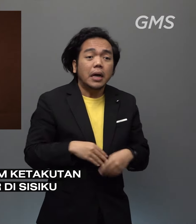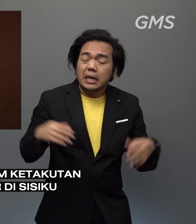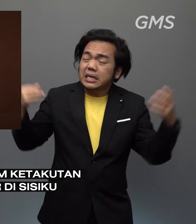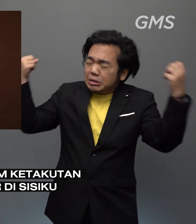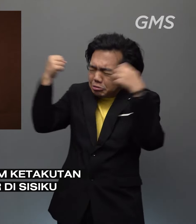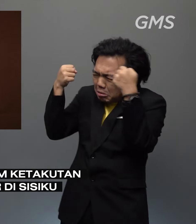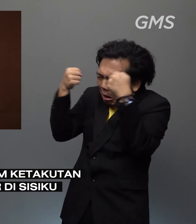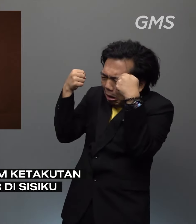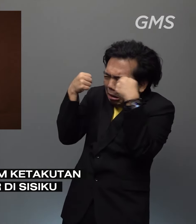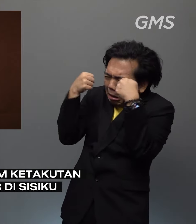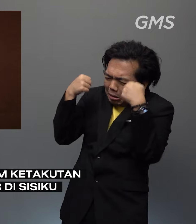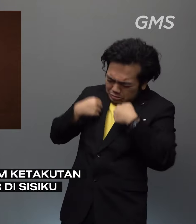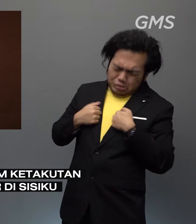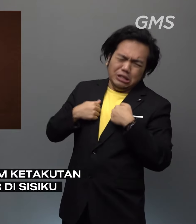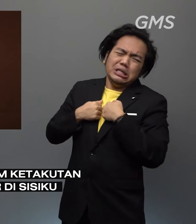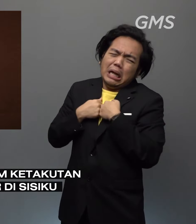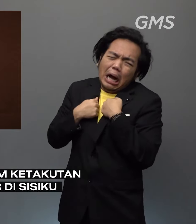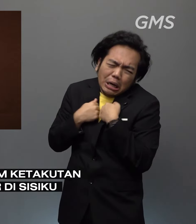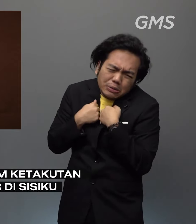dalam